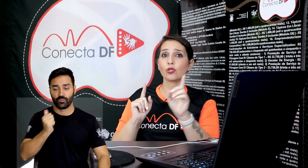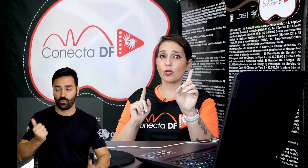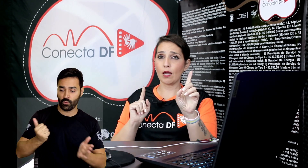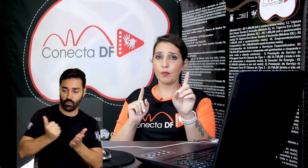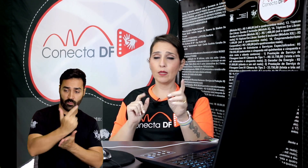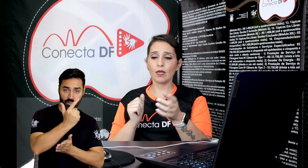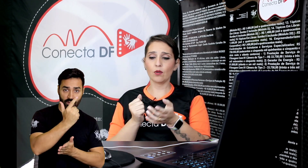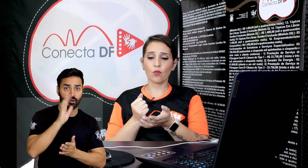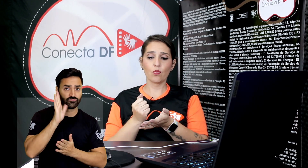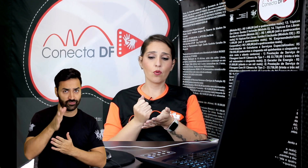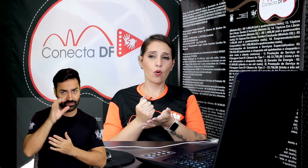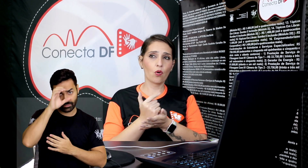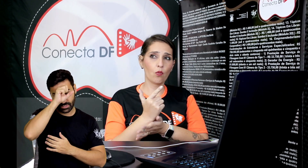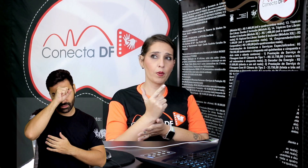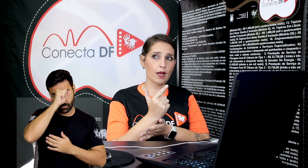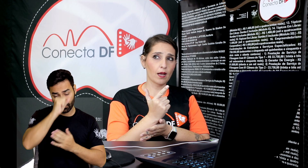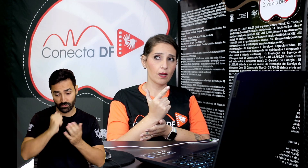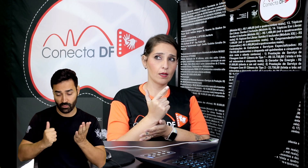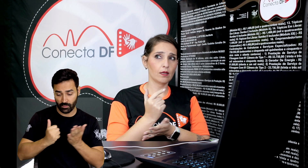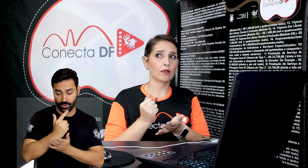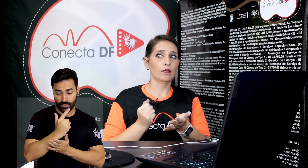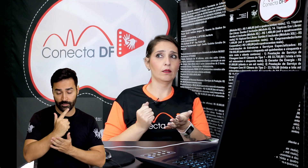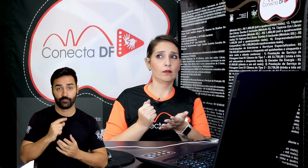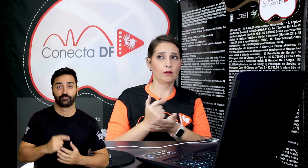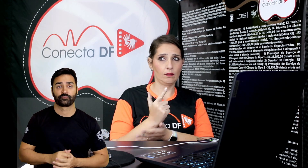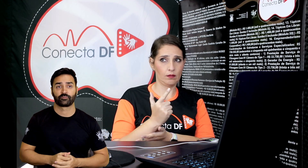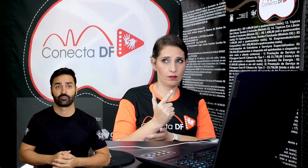que a gente já aprendeu. Comprar.